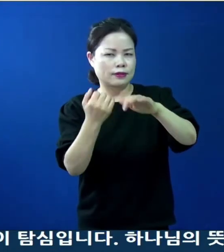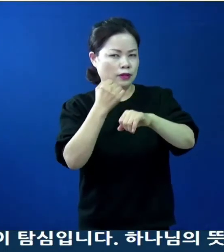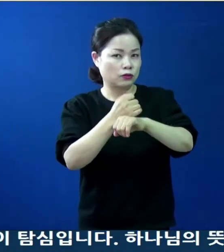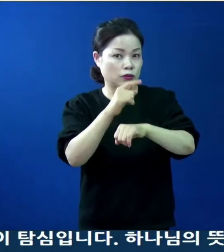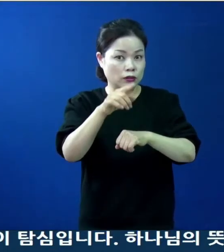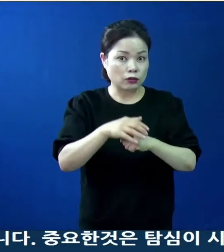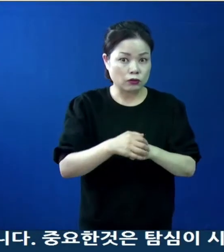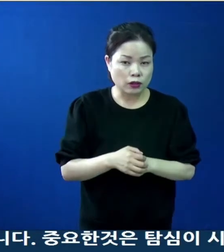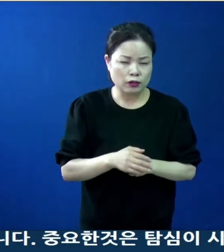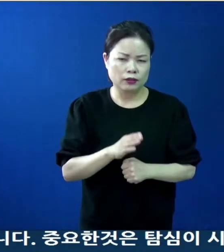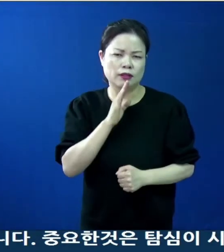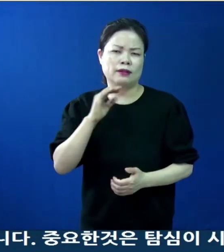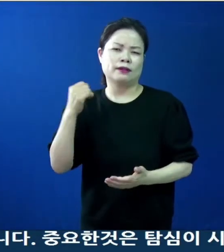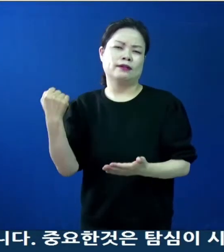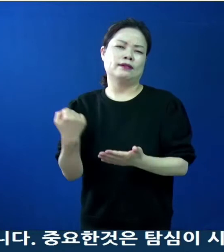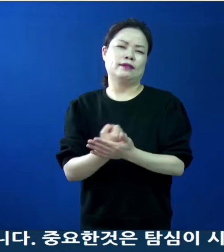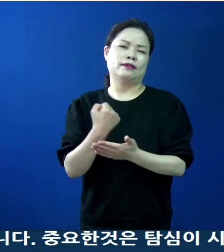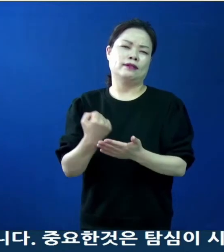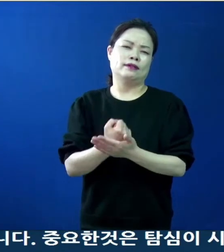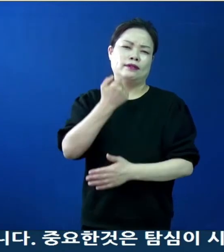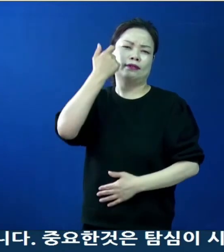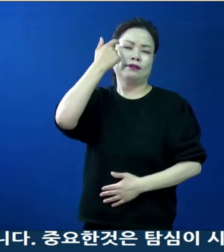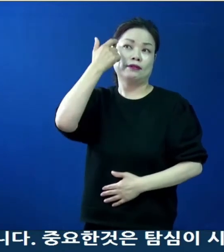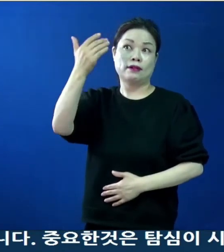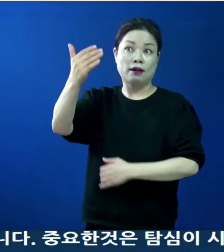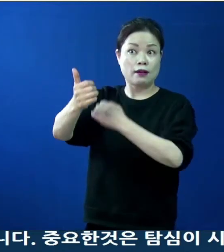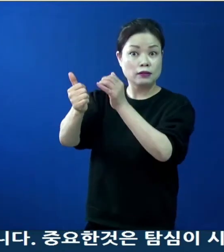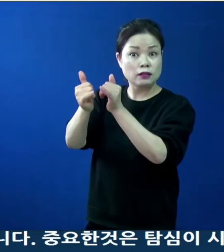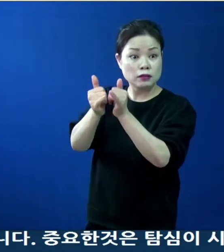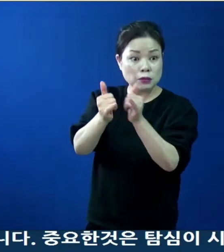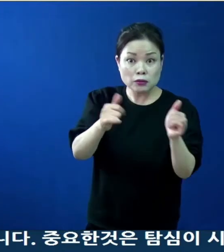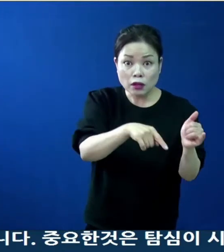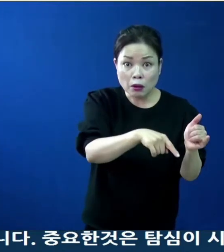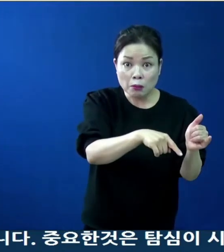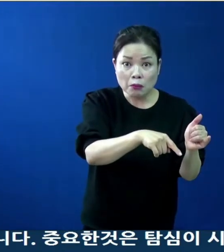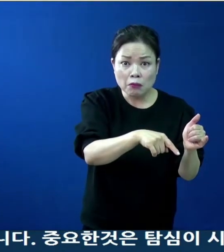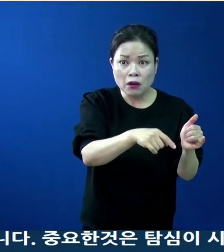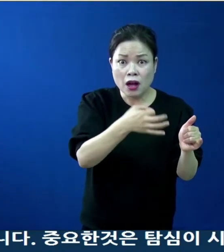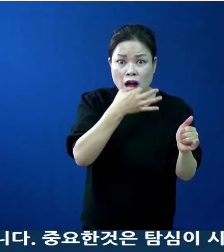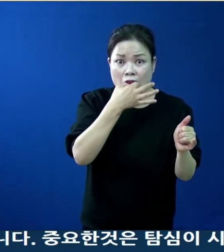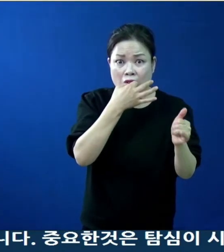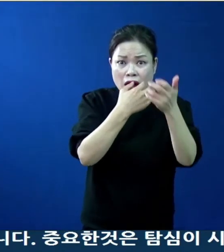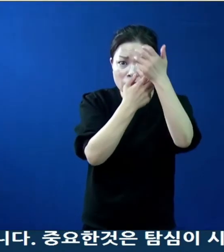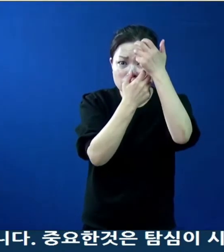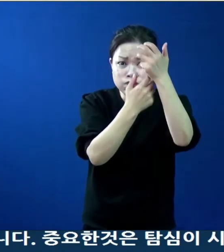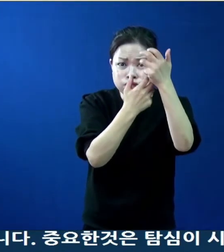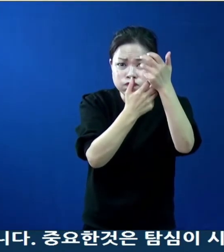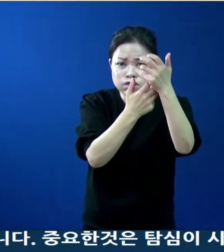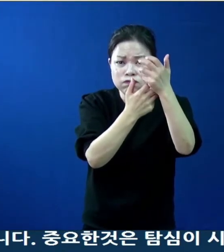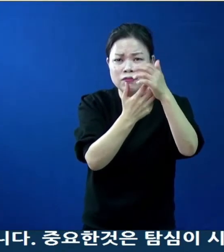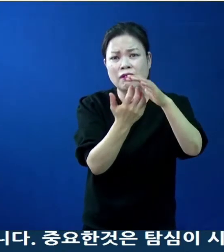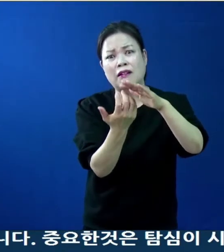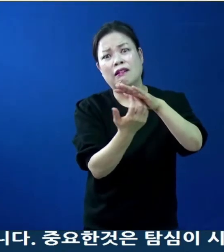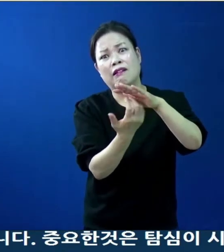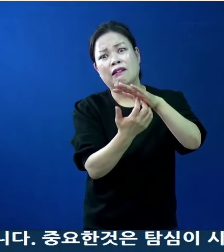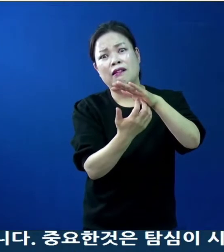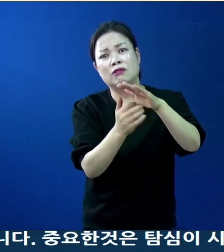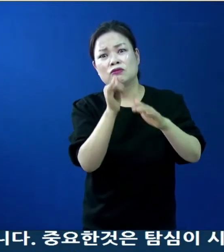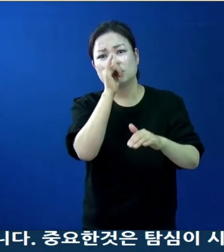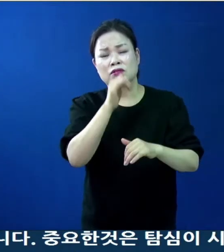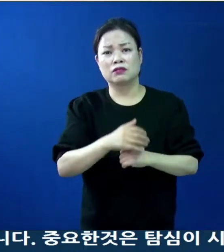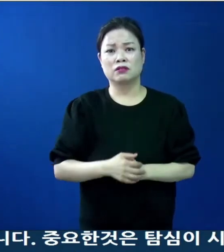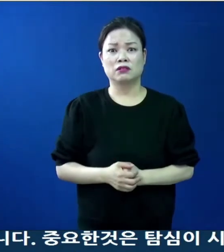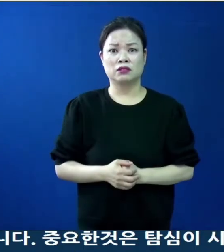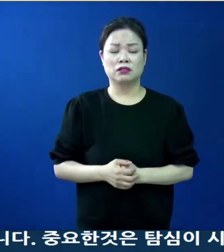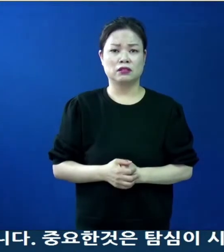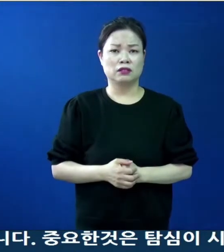이 말씀 보면서 참 안타깝지 않습니까? 하나님의 사람이었는데 이렇게 탐욕에 무너지고 있는 겁니다.